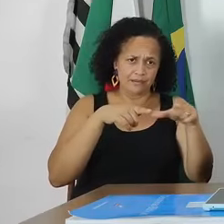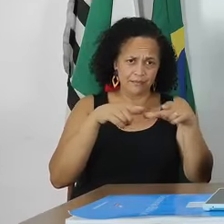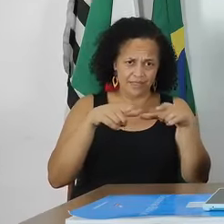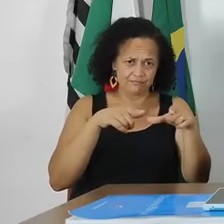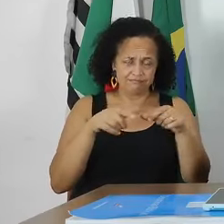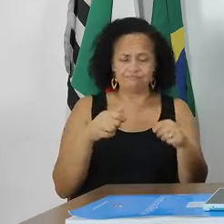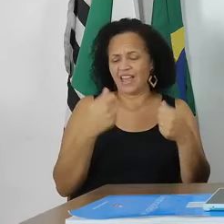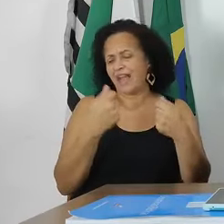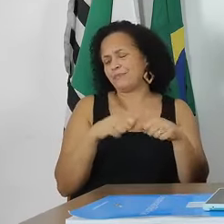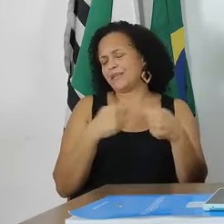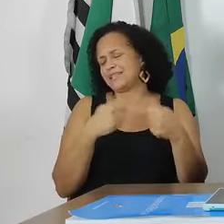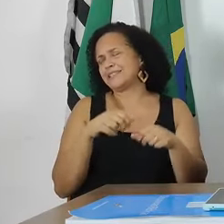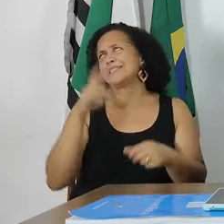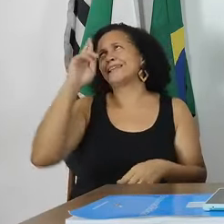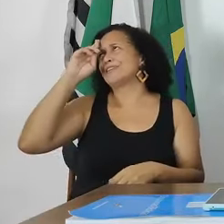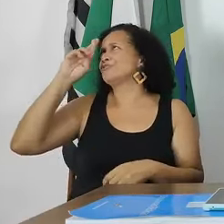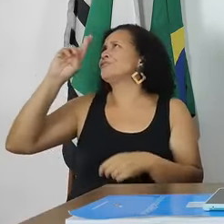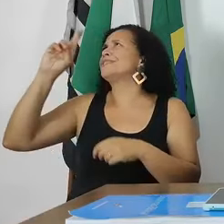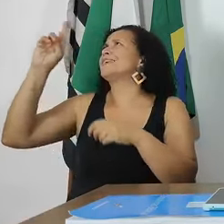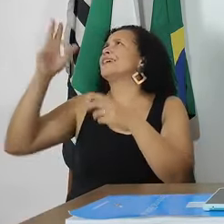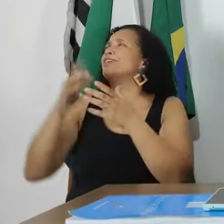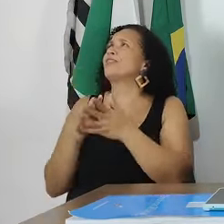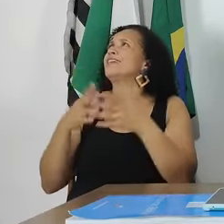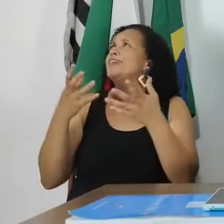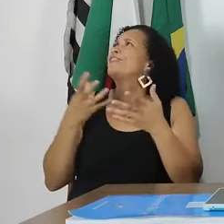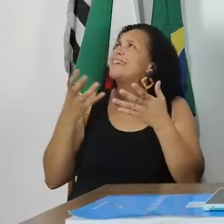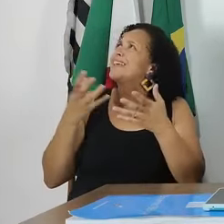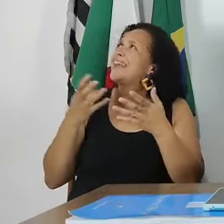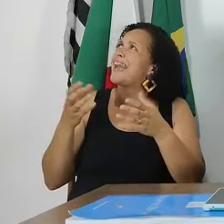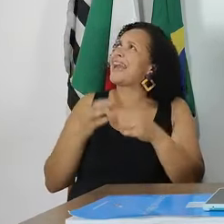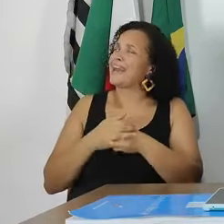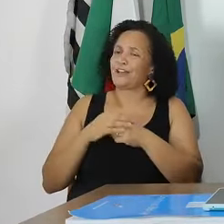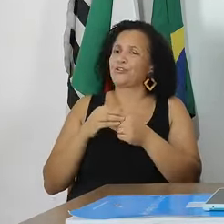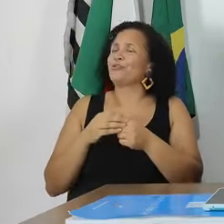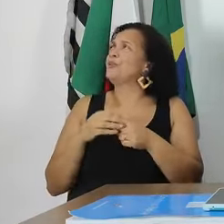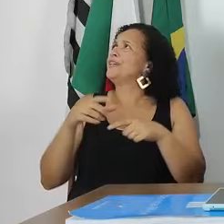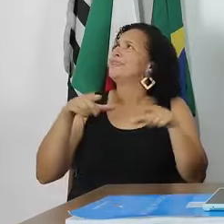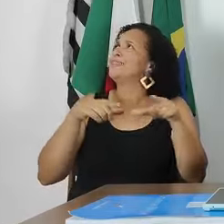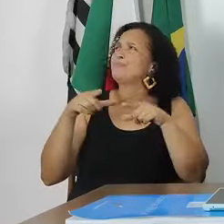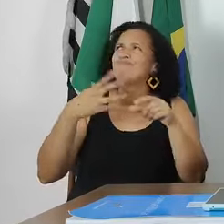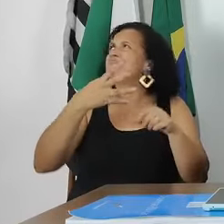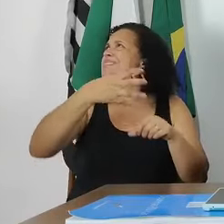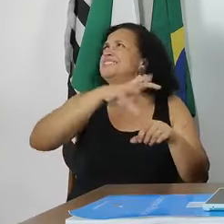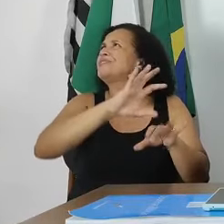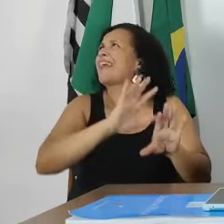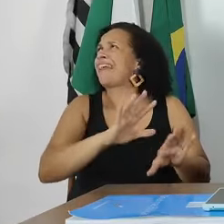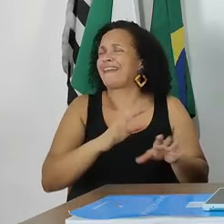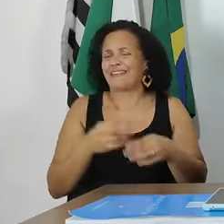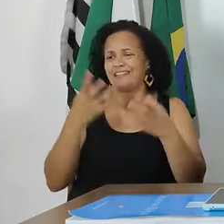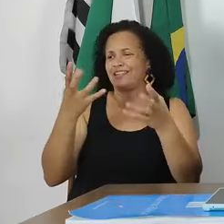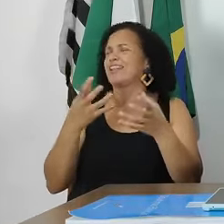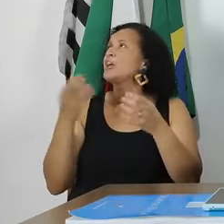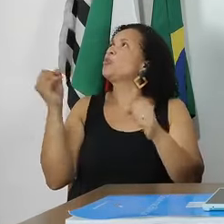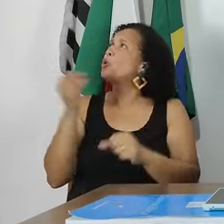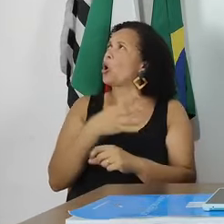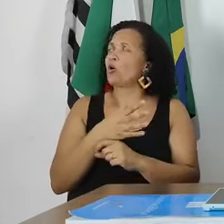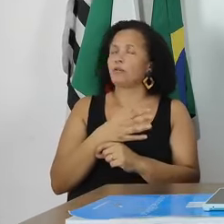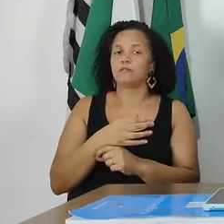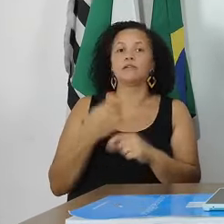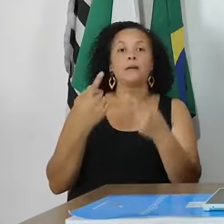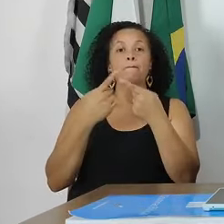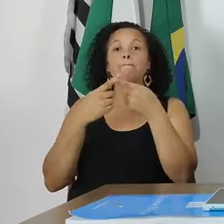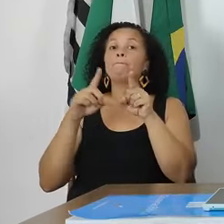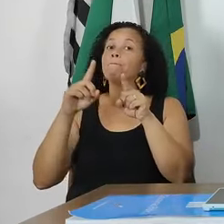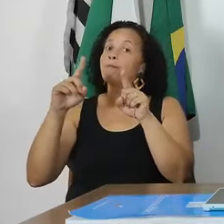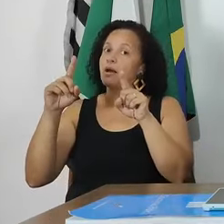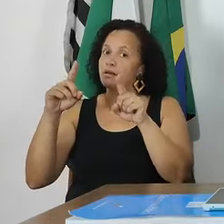né? E às vezes você vai escutar pregações que vai vir de encontro com aquilo. Mas fica com